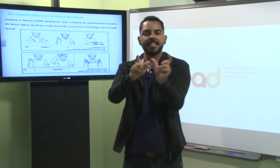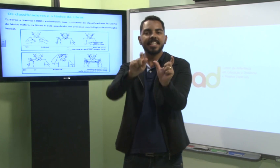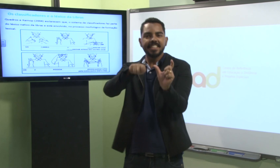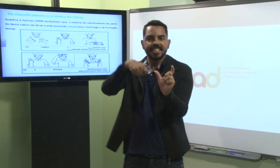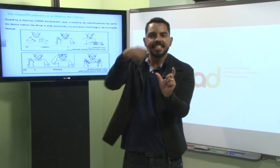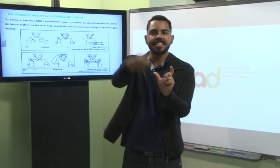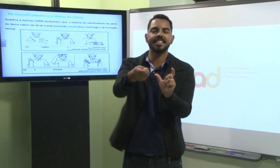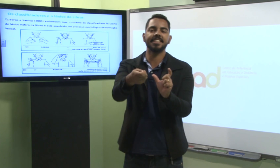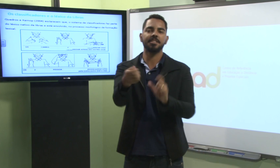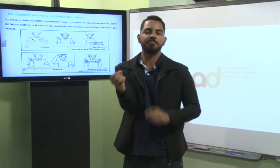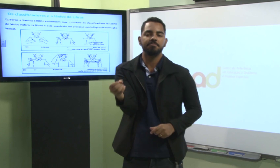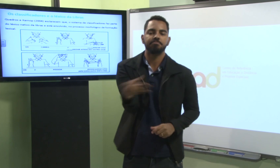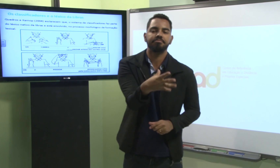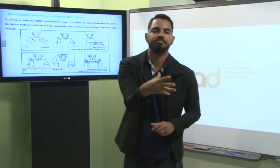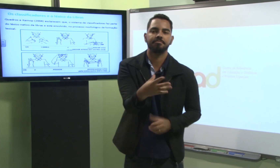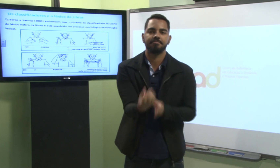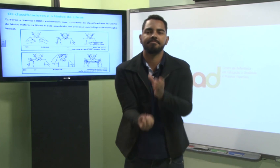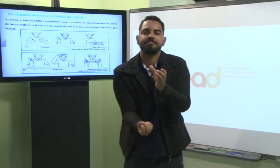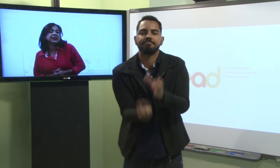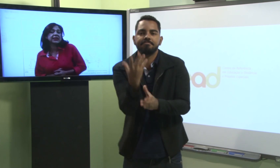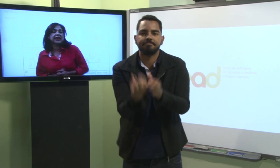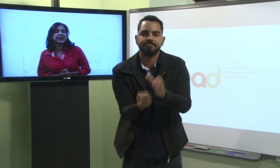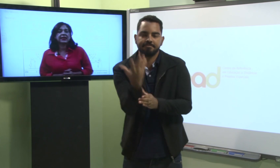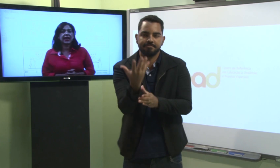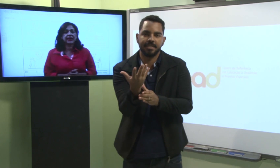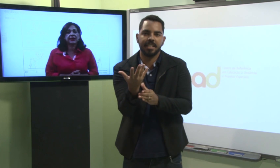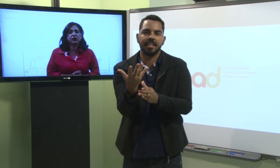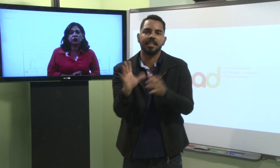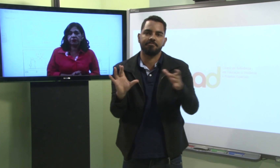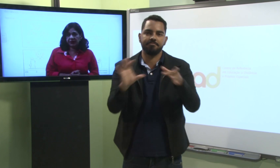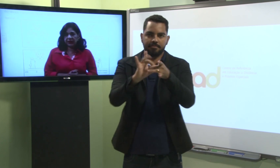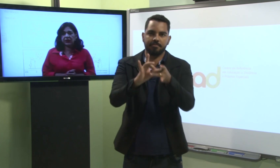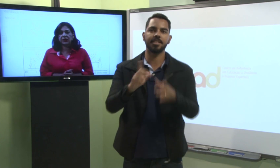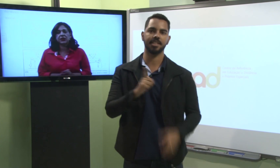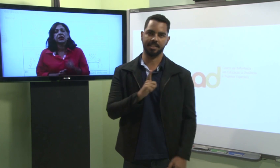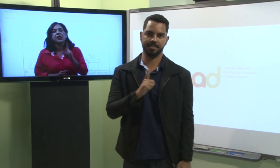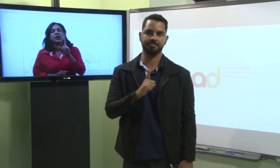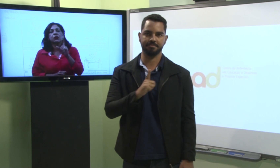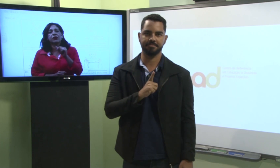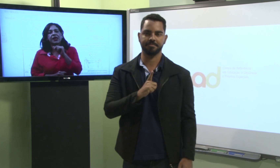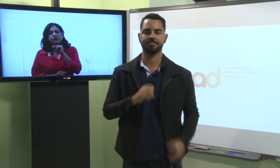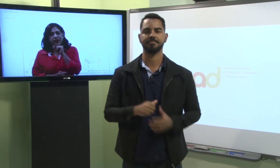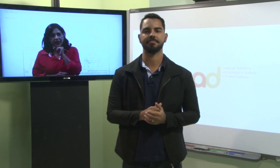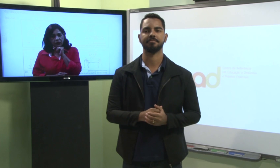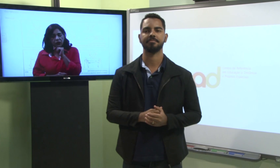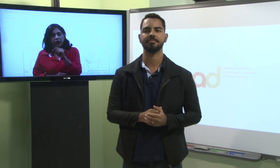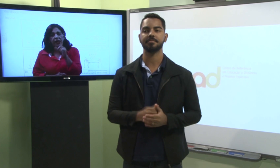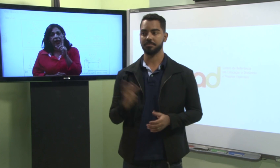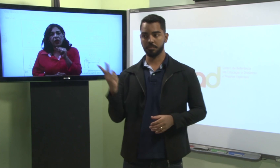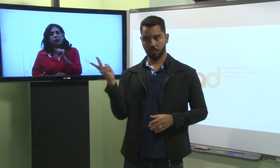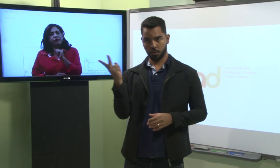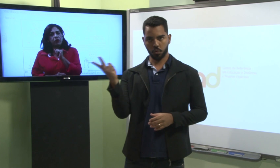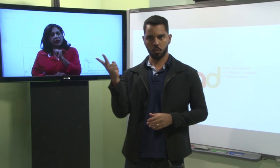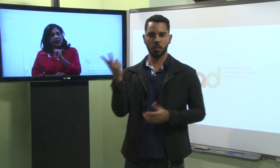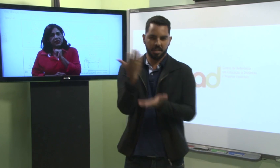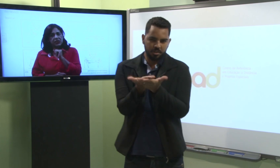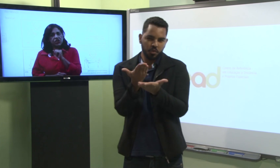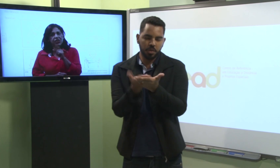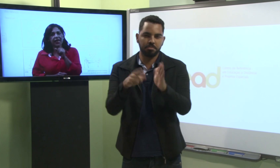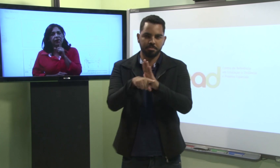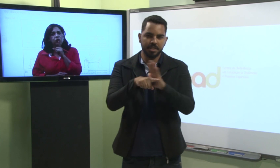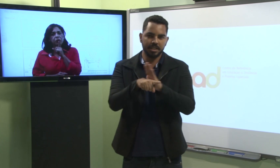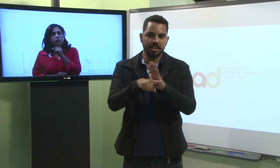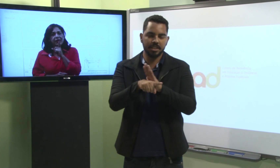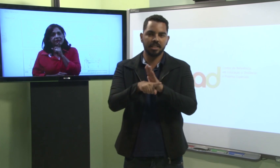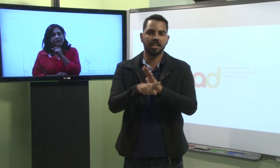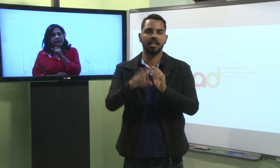sinal. Bom, elas esclarecem ainda em suas pesquisas que um classificador é uma forma que existe